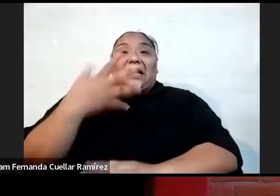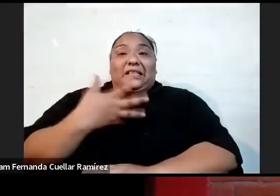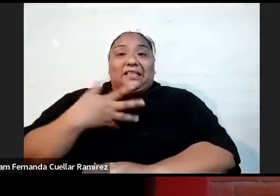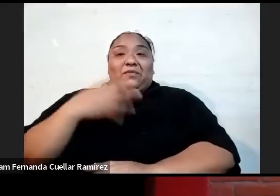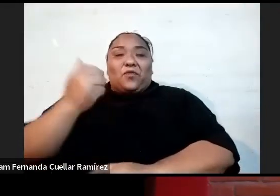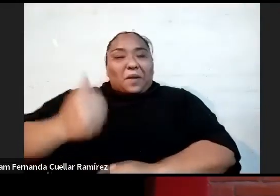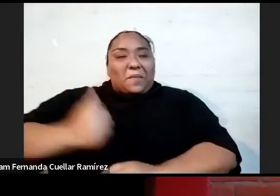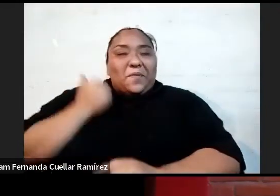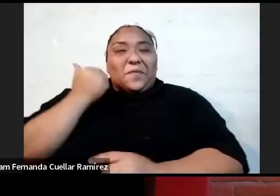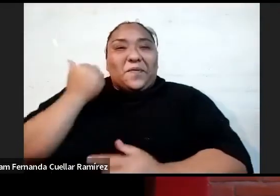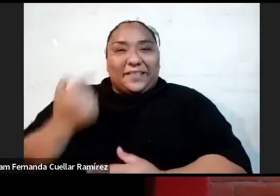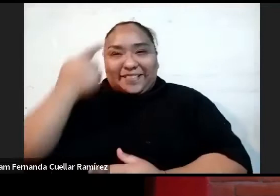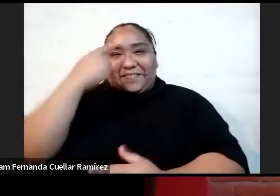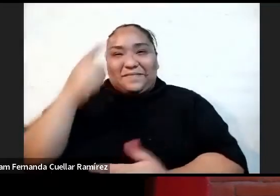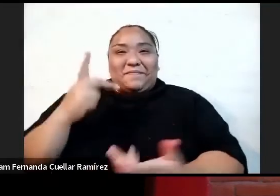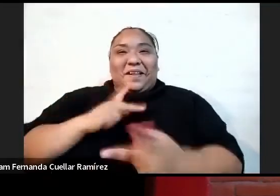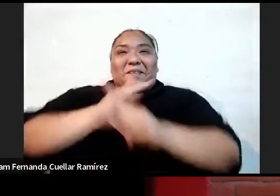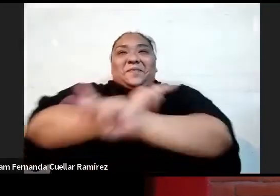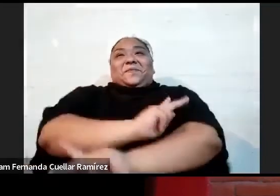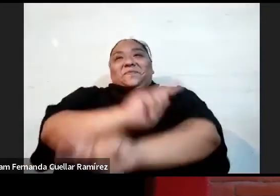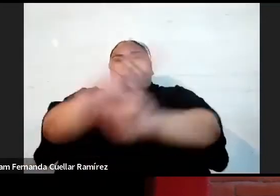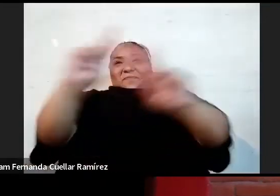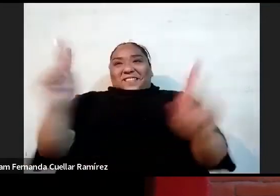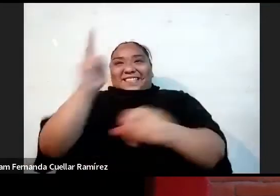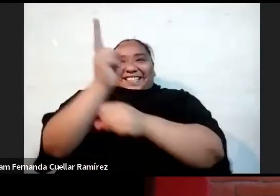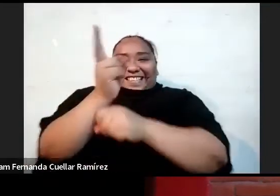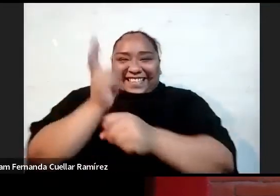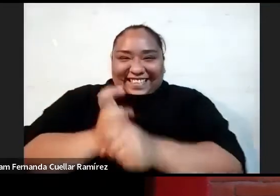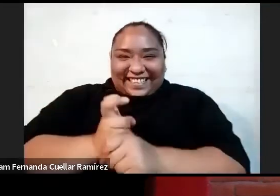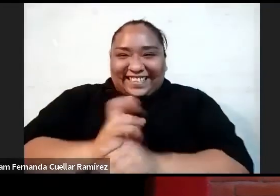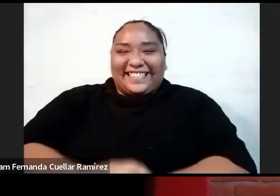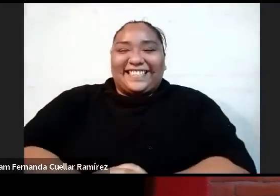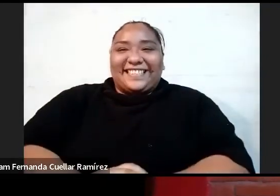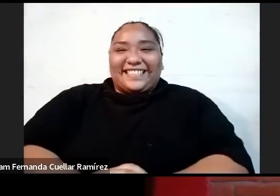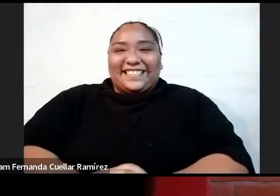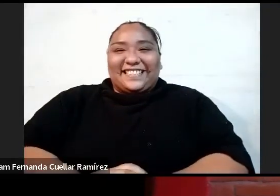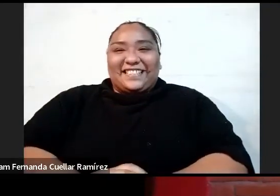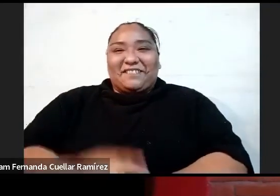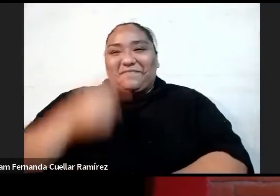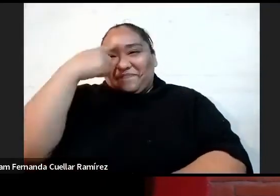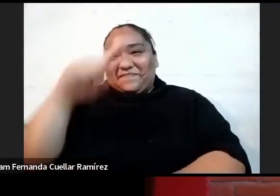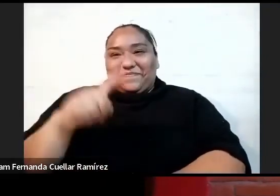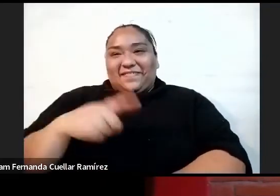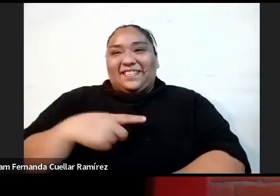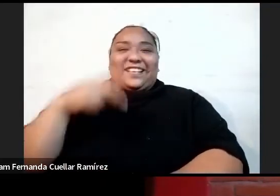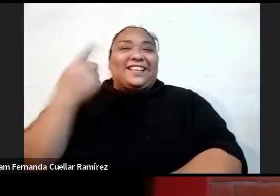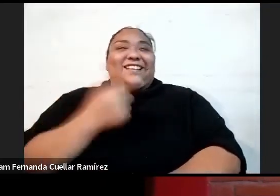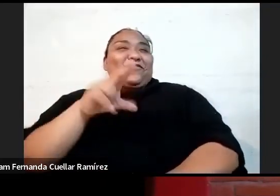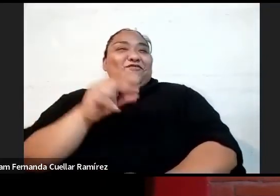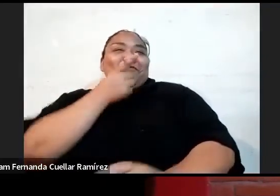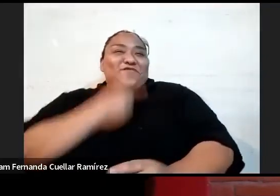aprovechar para hacer pública la invitación. Para que no nos digas que no.